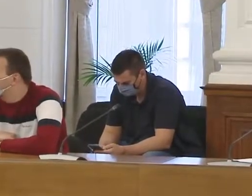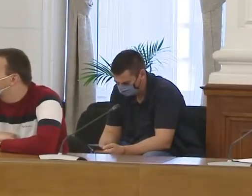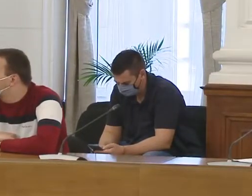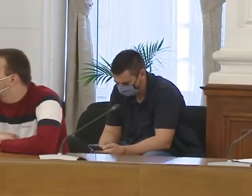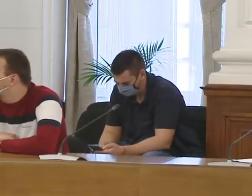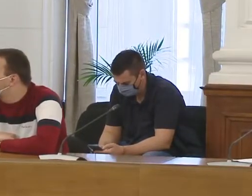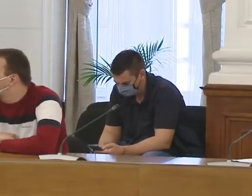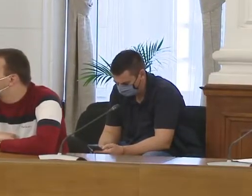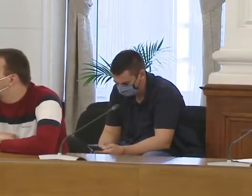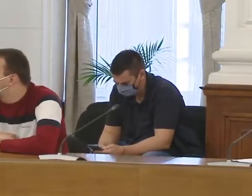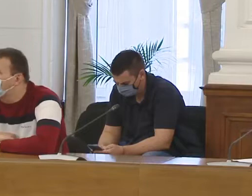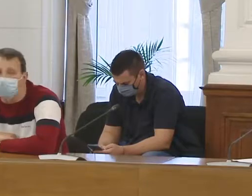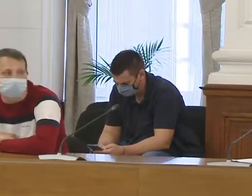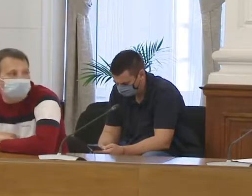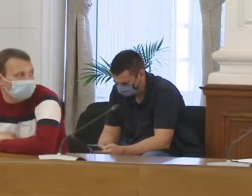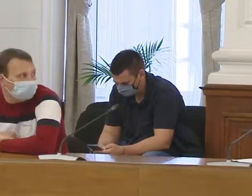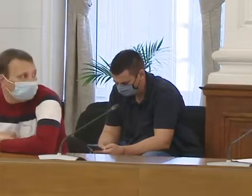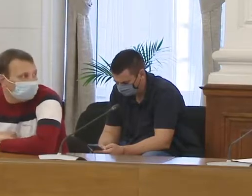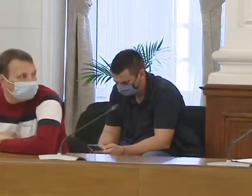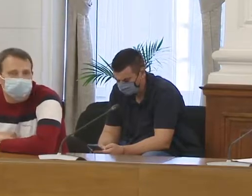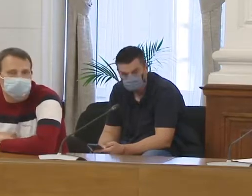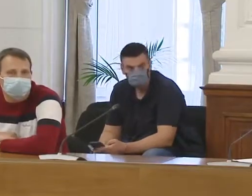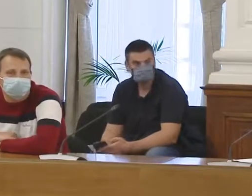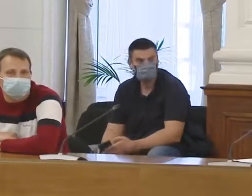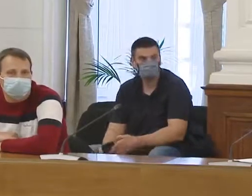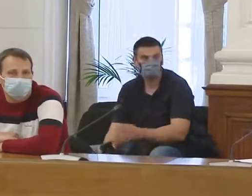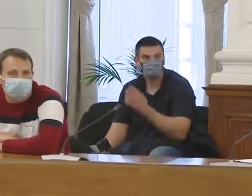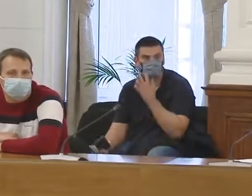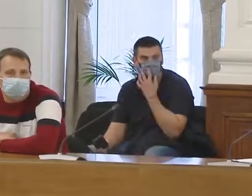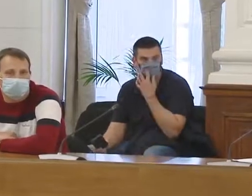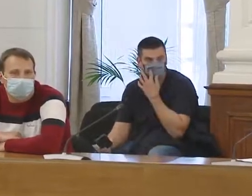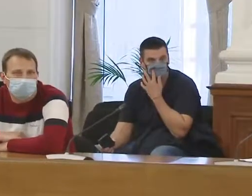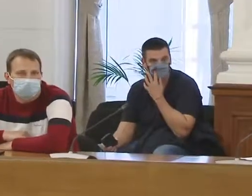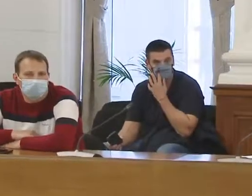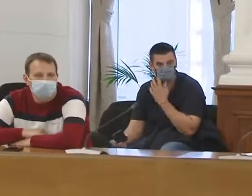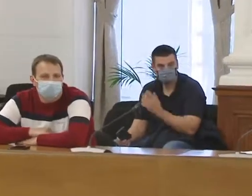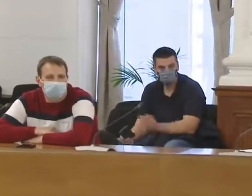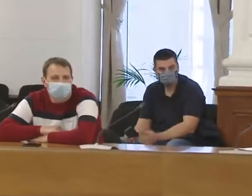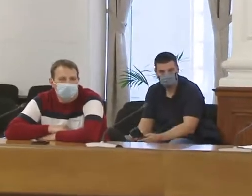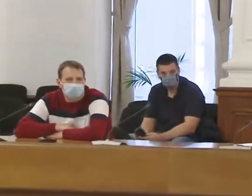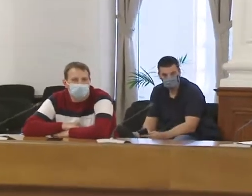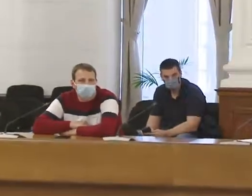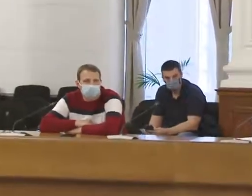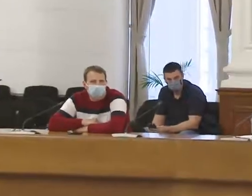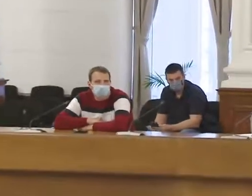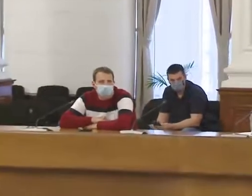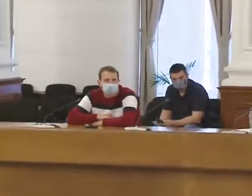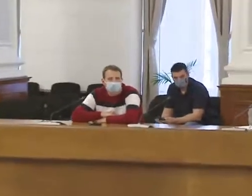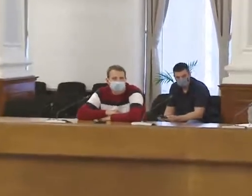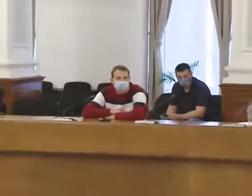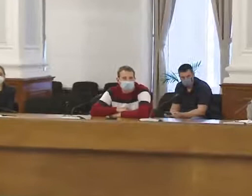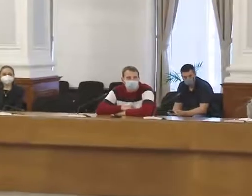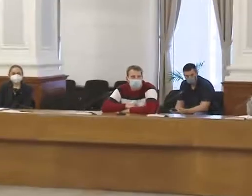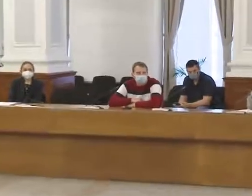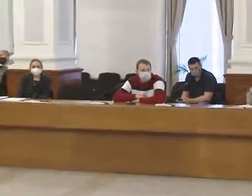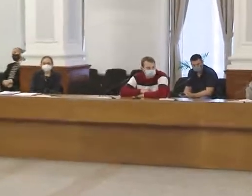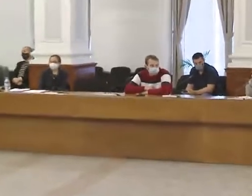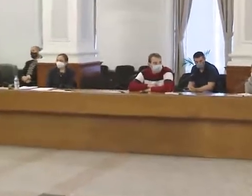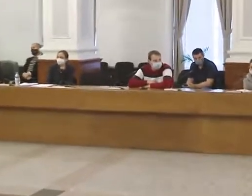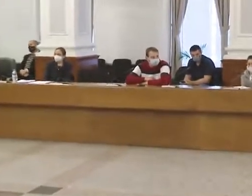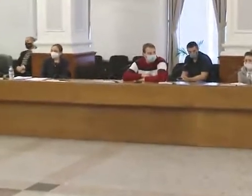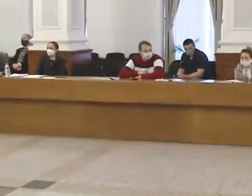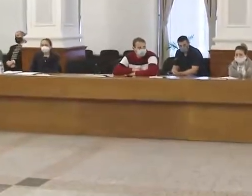ситуация? Добавям към въпроса на колегата Канал 3. Кога ще заработи този координационен център в Министерство